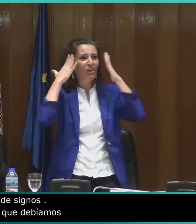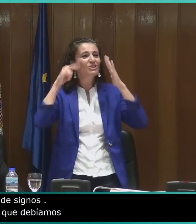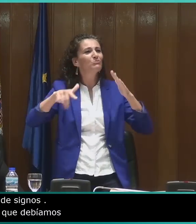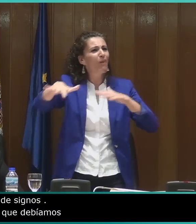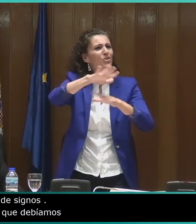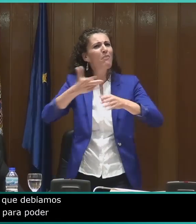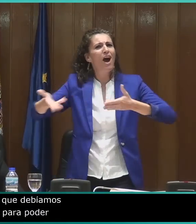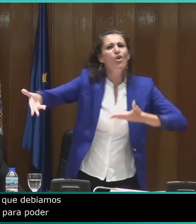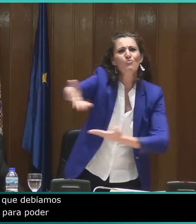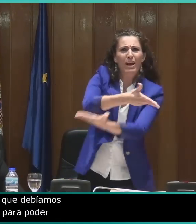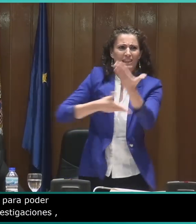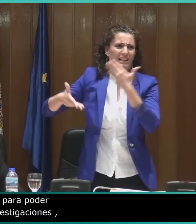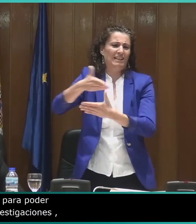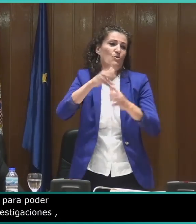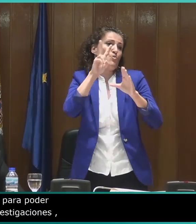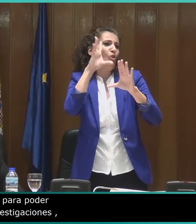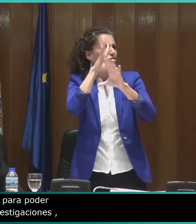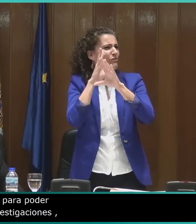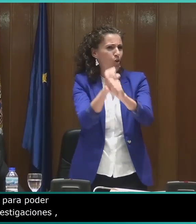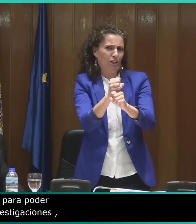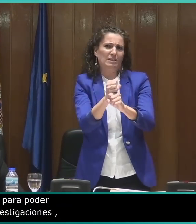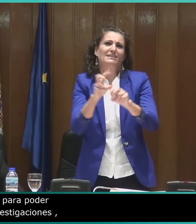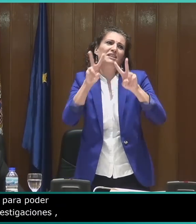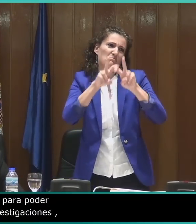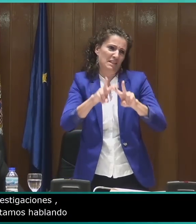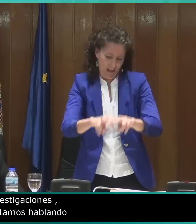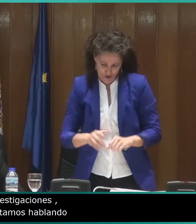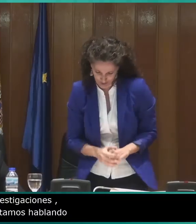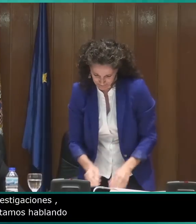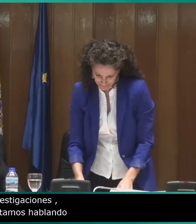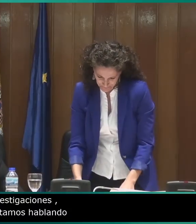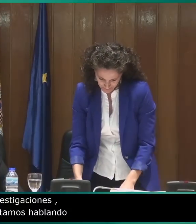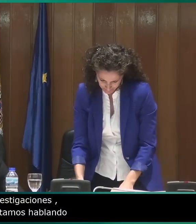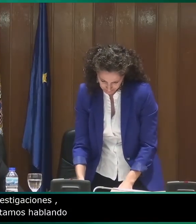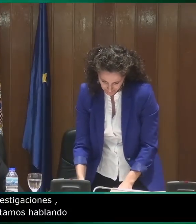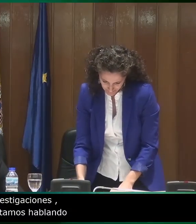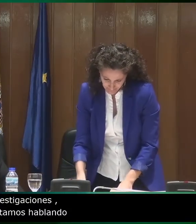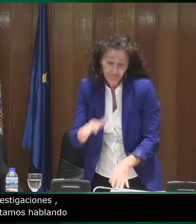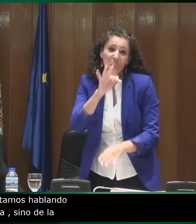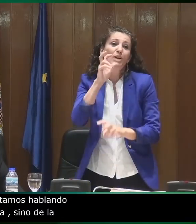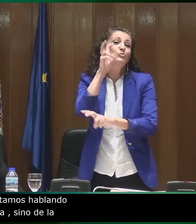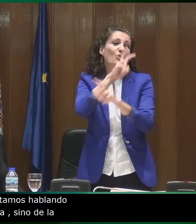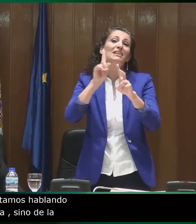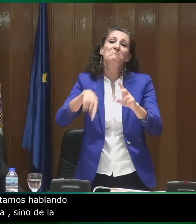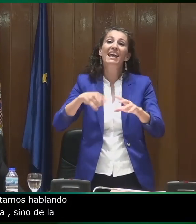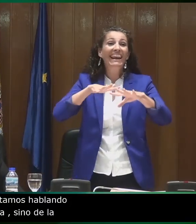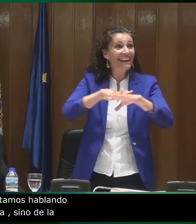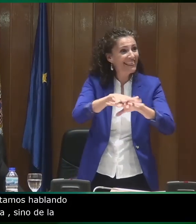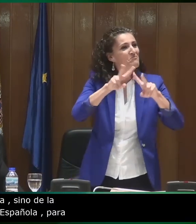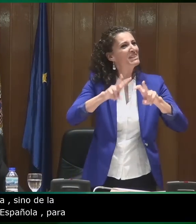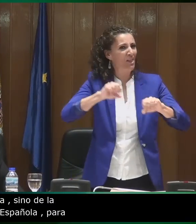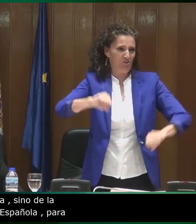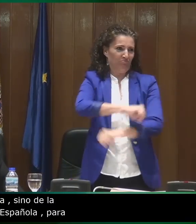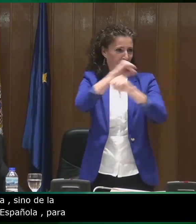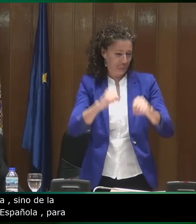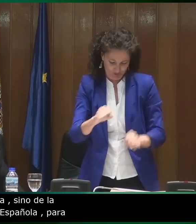española para poder potenciar ese trabajo, compartir un espacio de intercambio con diferentes enfoques, diferentes investigaciones y darlas a conocer,